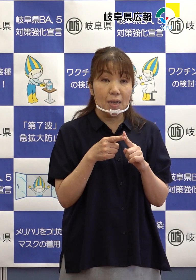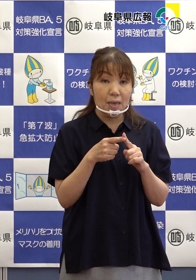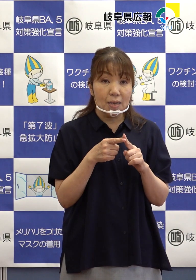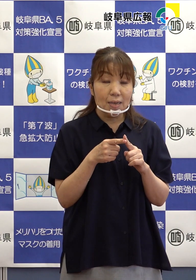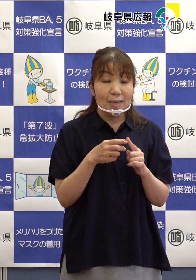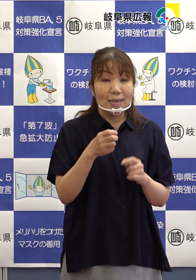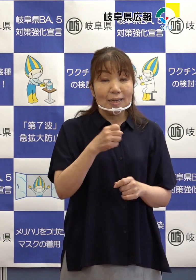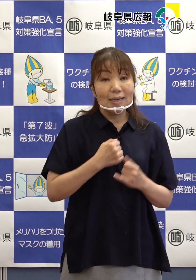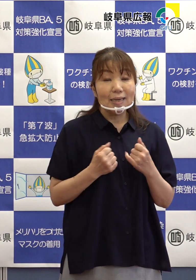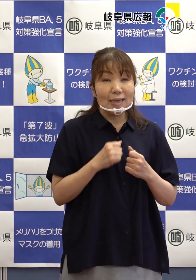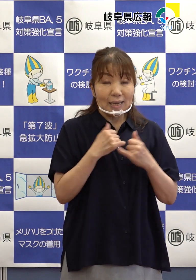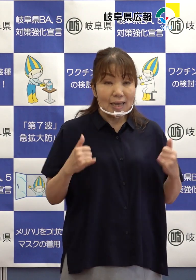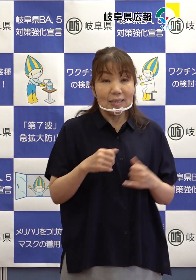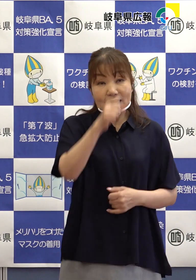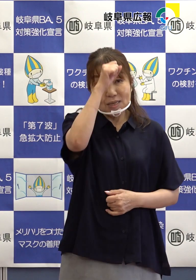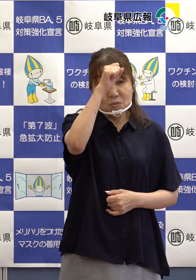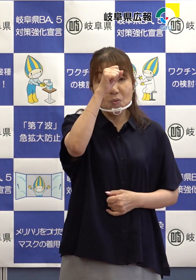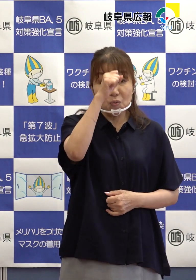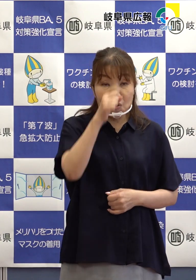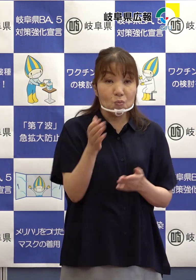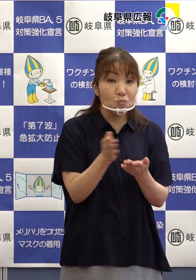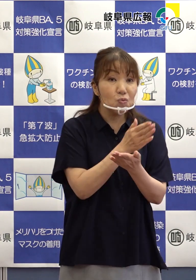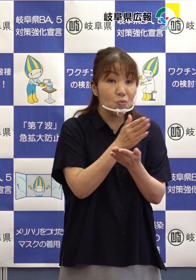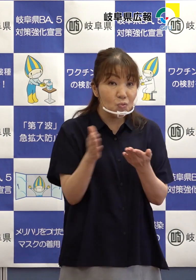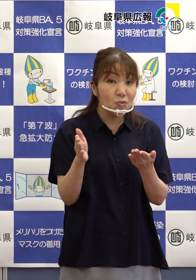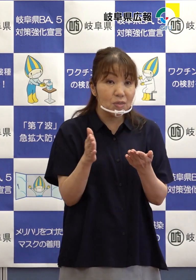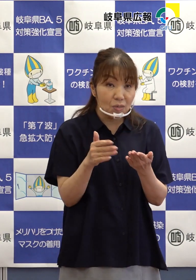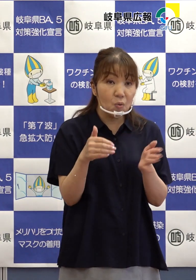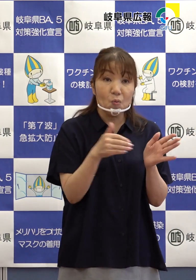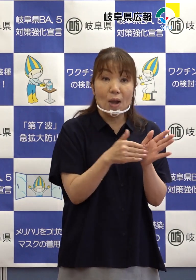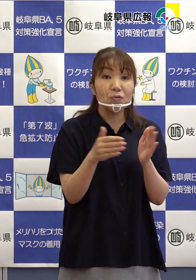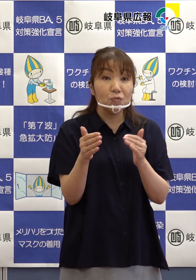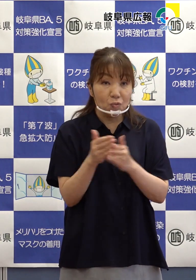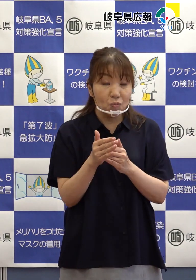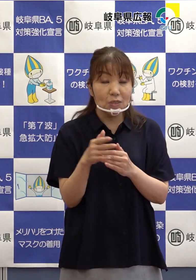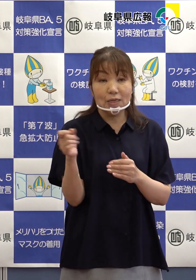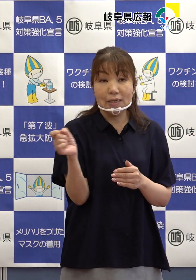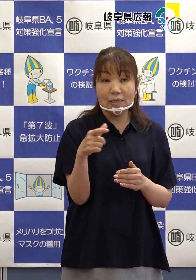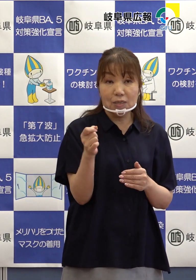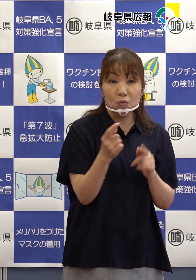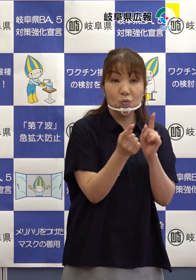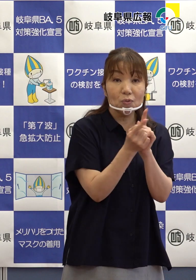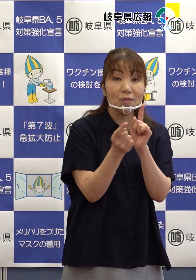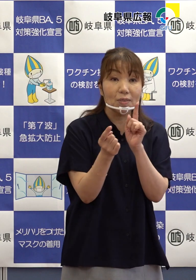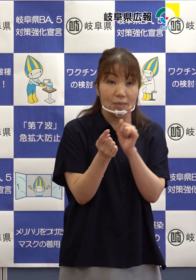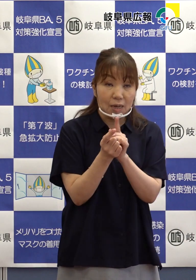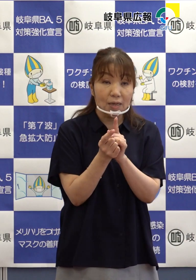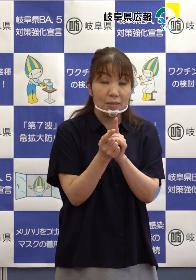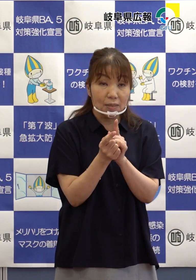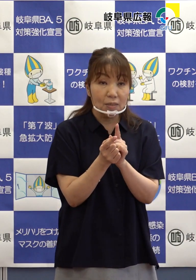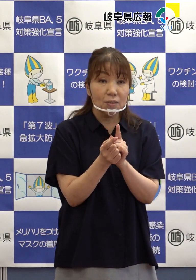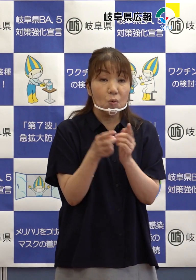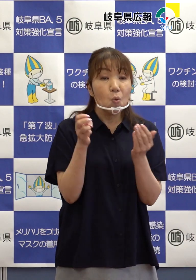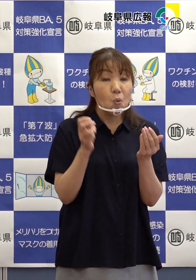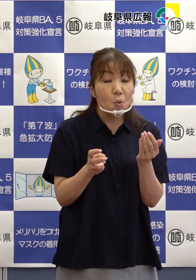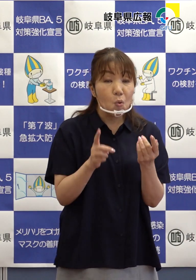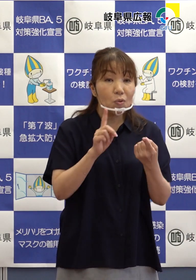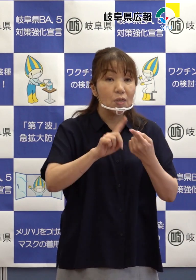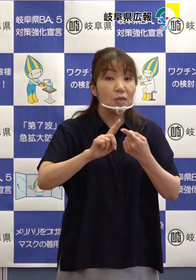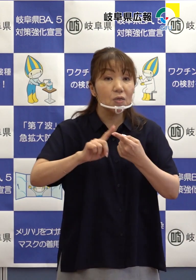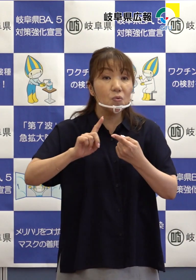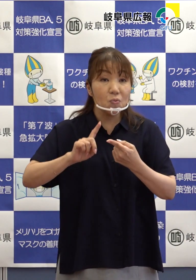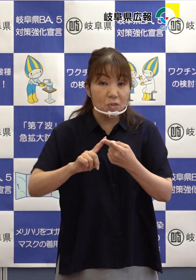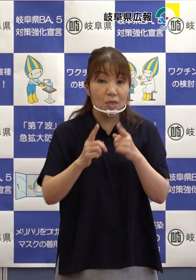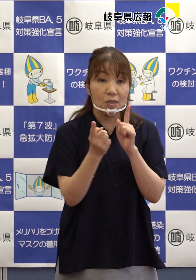分類のあり方とかそういった枠組みがですねこの緊急事態にそのままこの適用して対策を